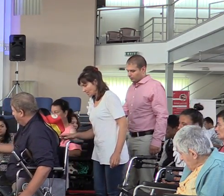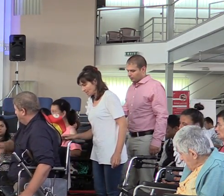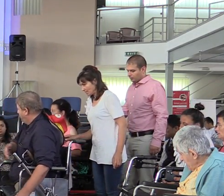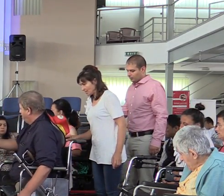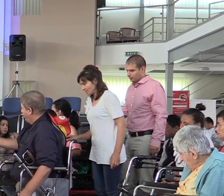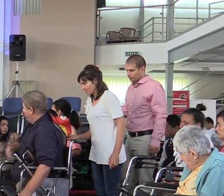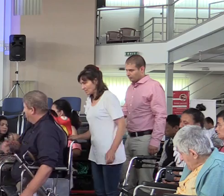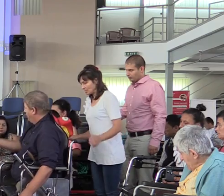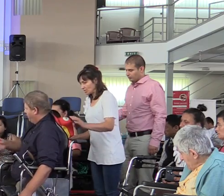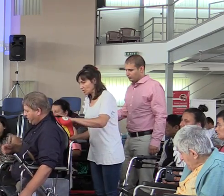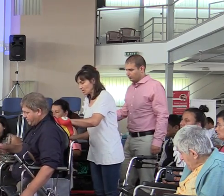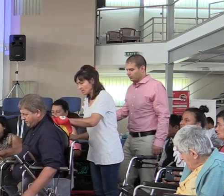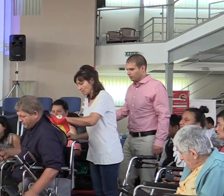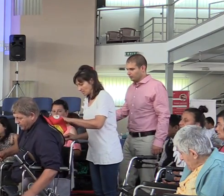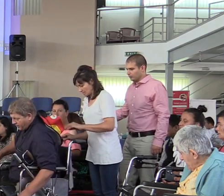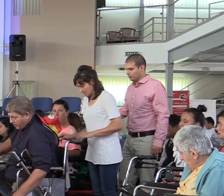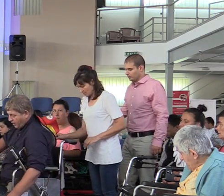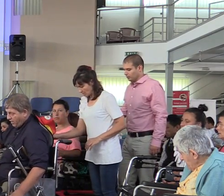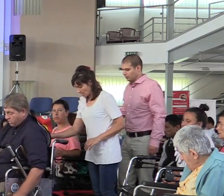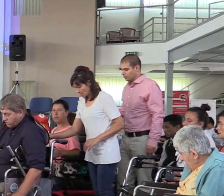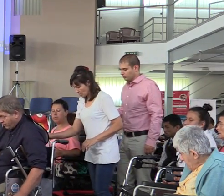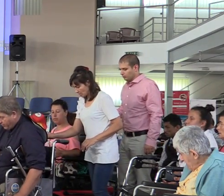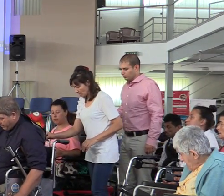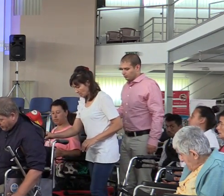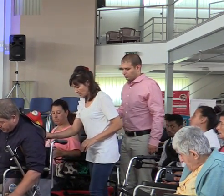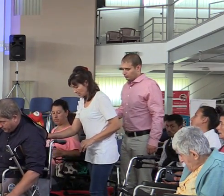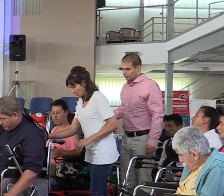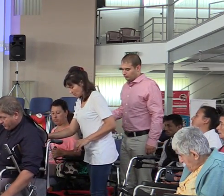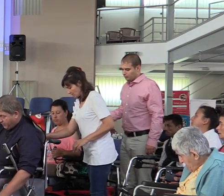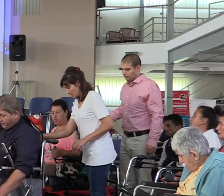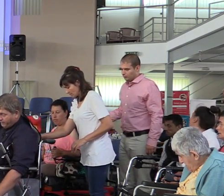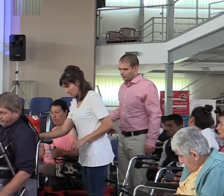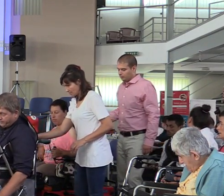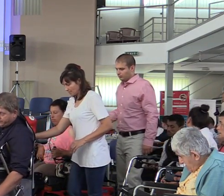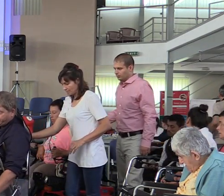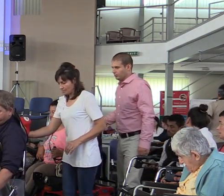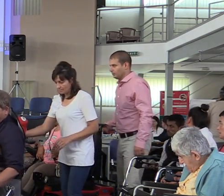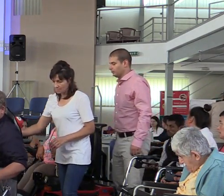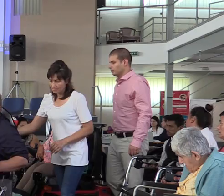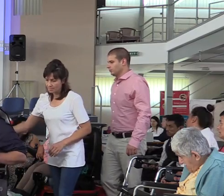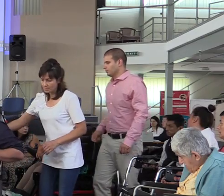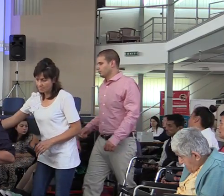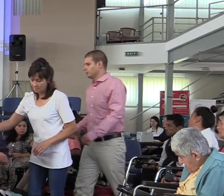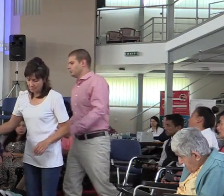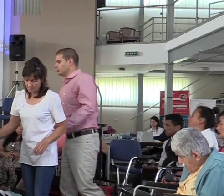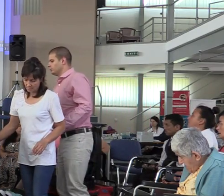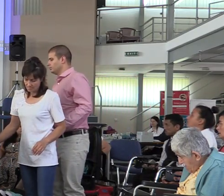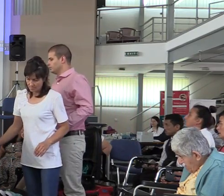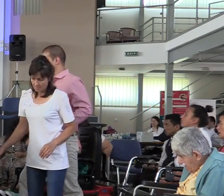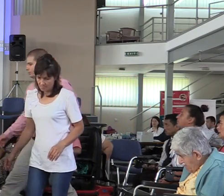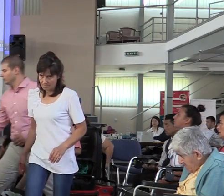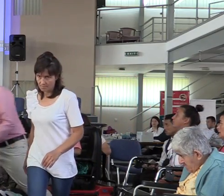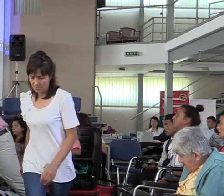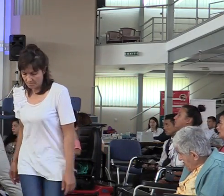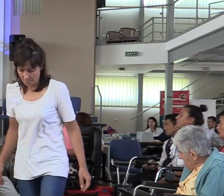Programul de după amiază va fi la ora 18, da? La 6 seara. Dar vă rog, ținând cont. Nu,